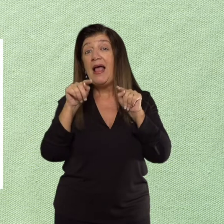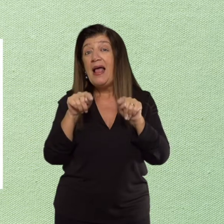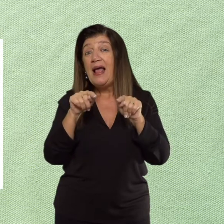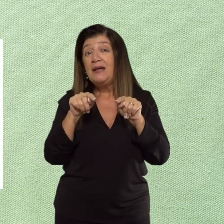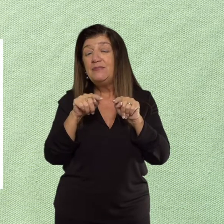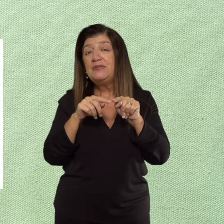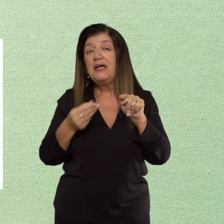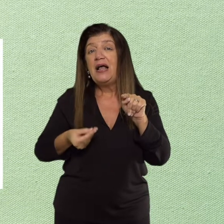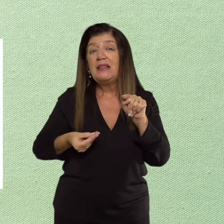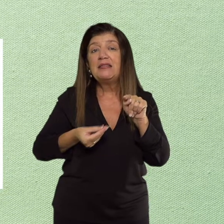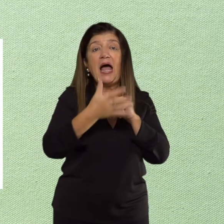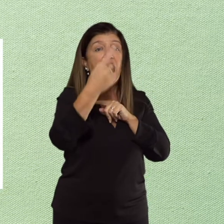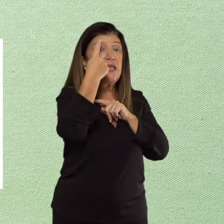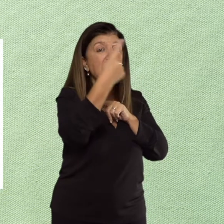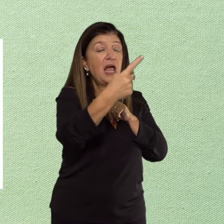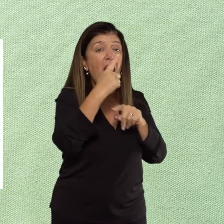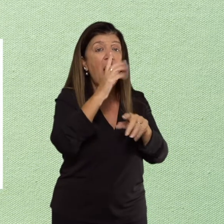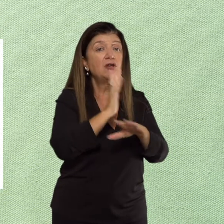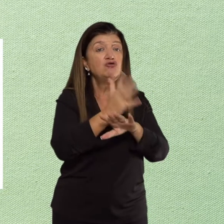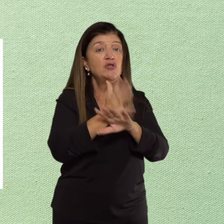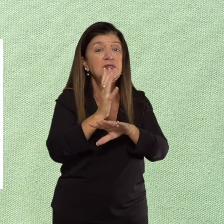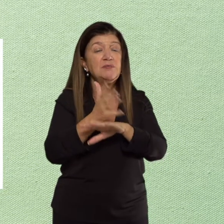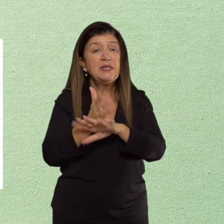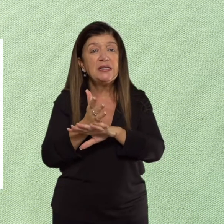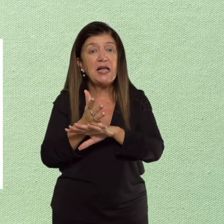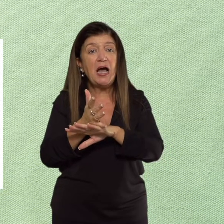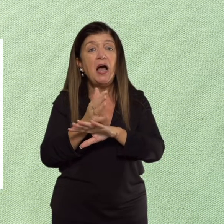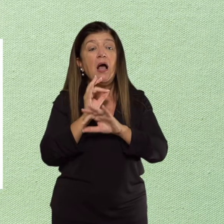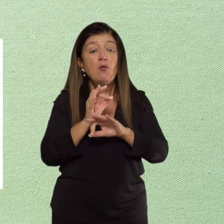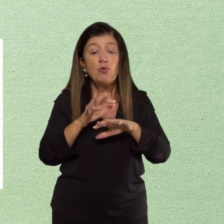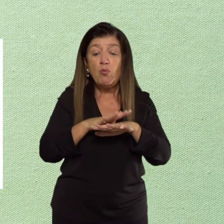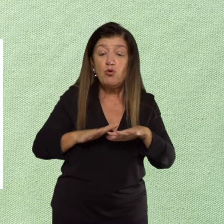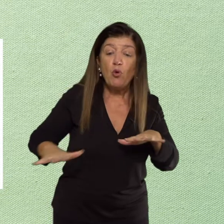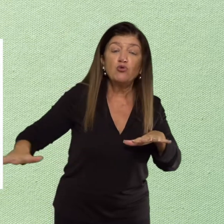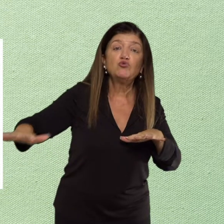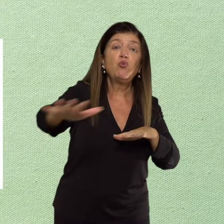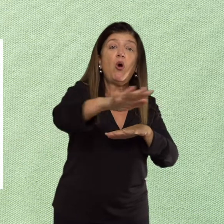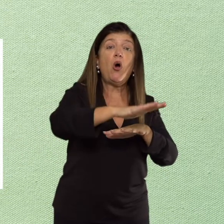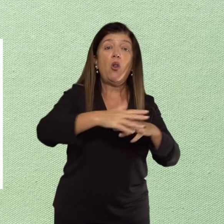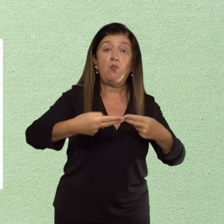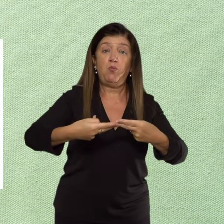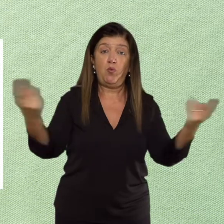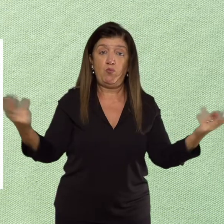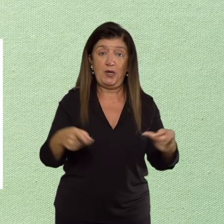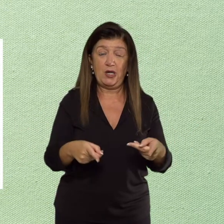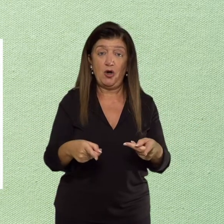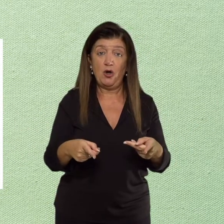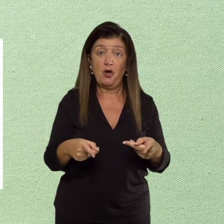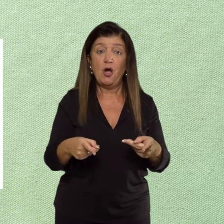l'idea di accessibilità anche alle parti di suolo pubblico, quindi ha allargato tutta la